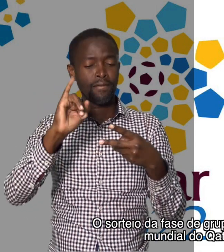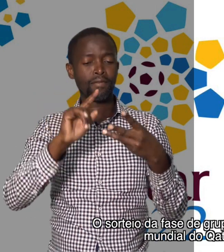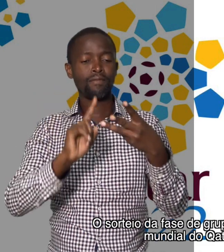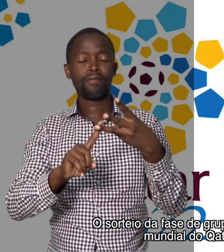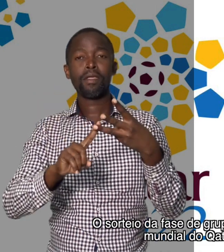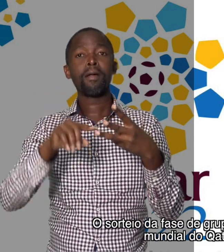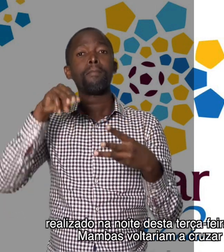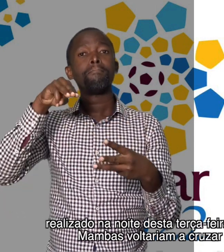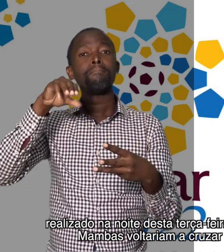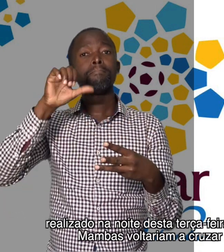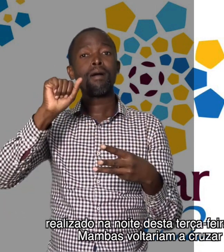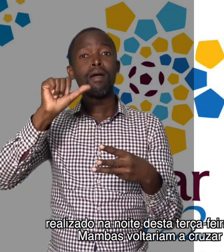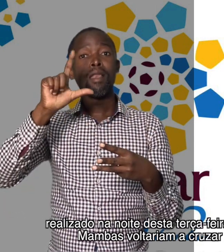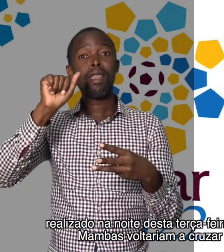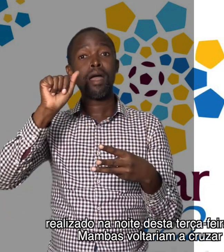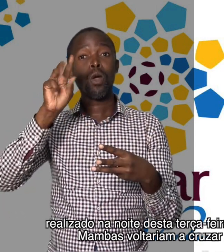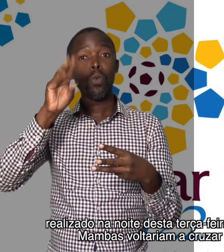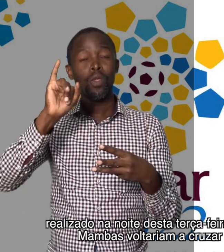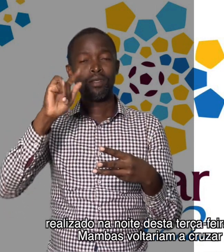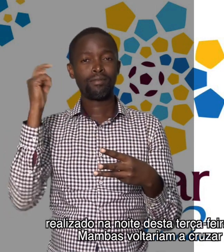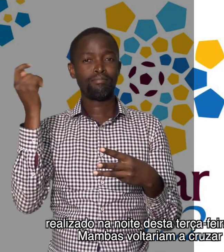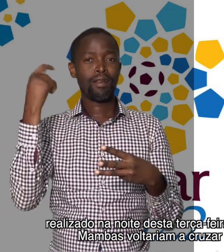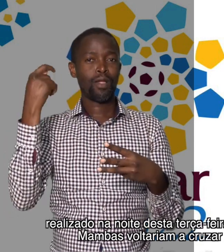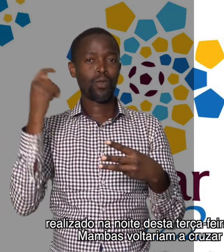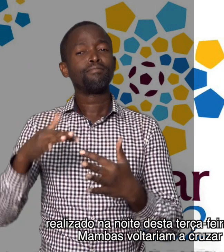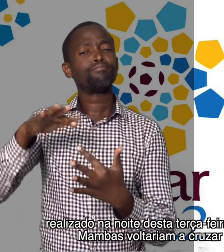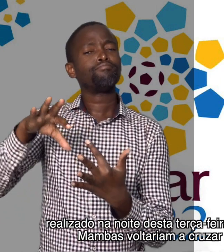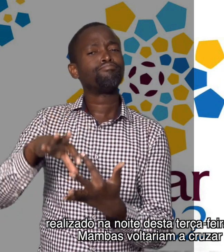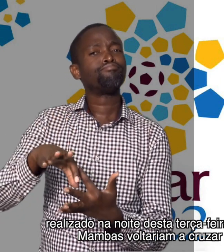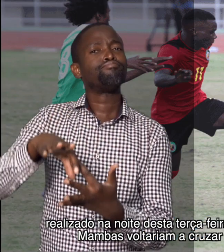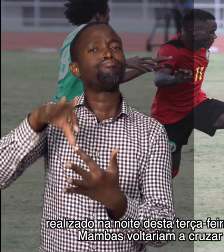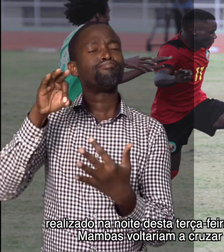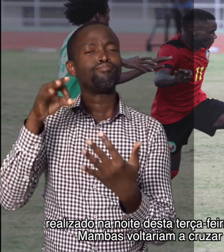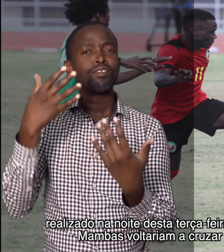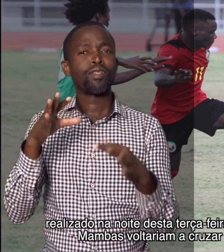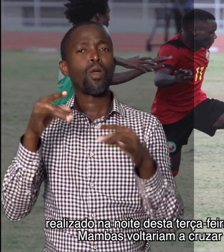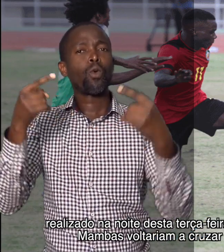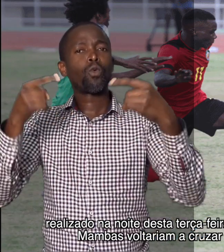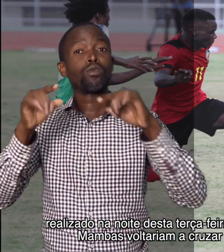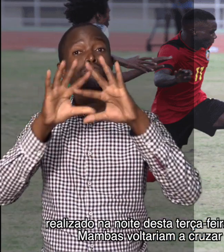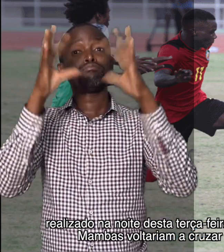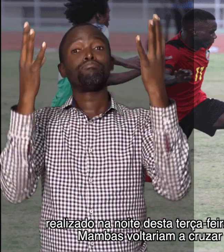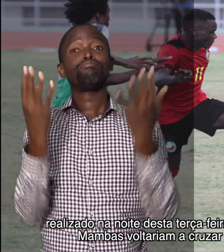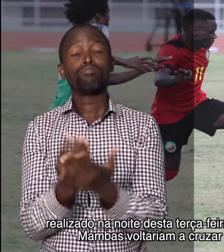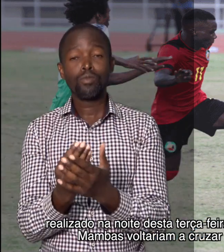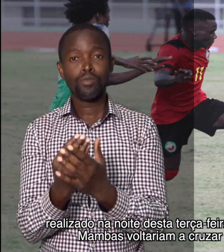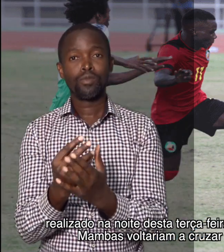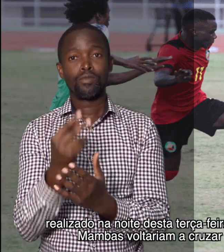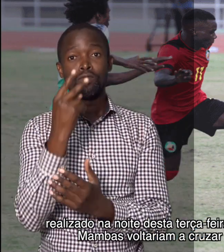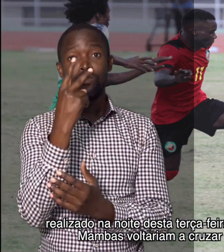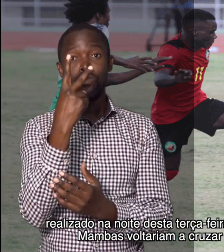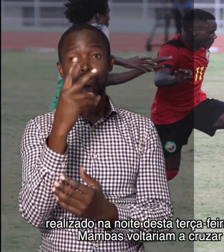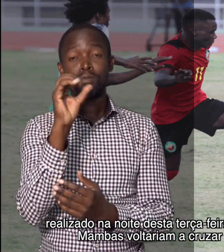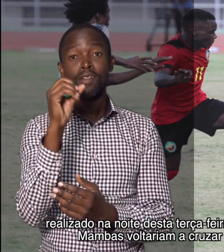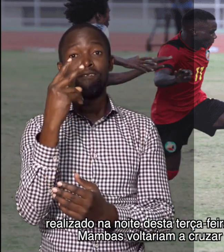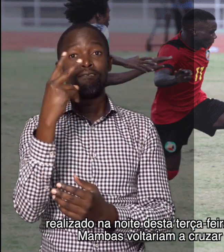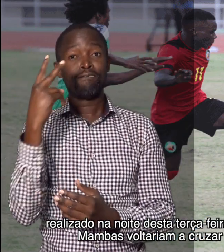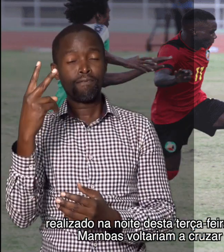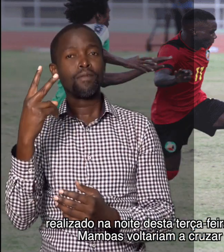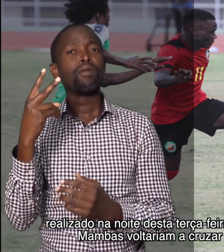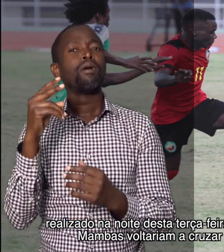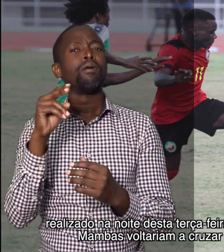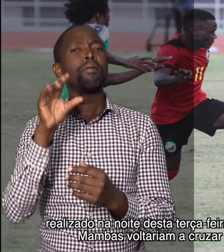2022, realizado na noite desta terça-feira, na sede da CAF, ditou que os